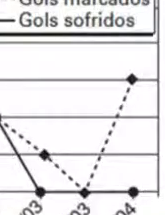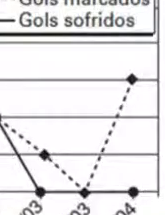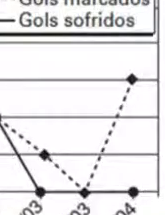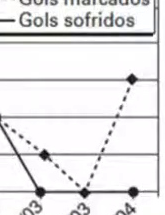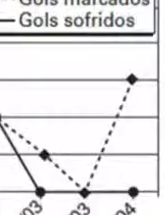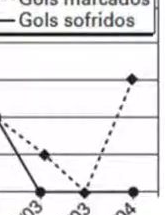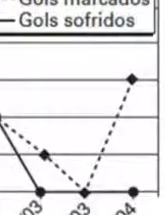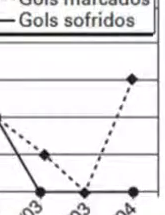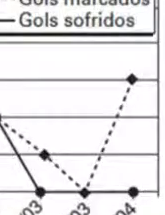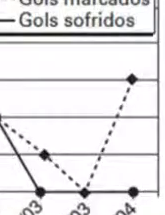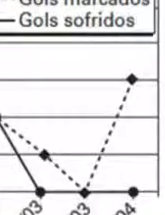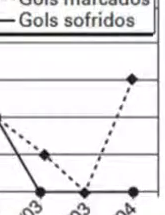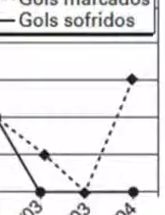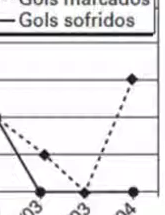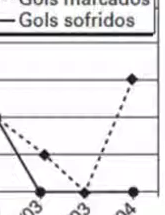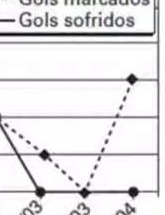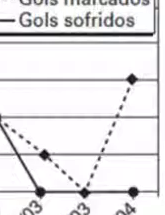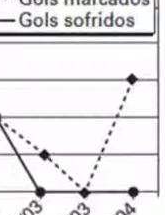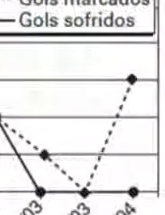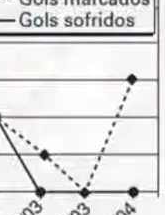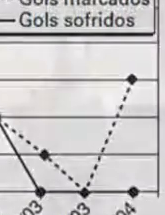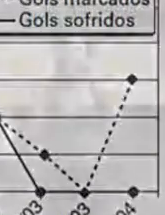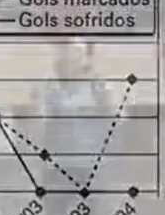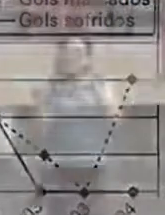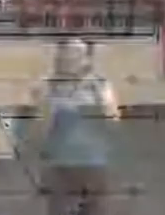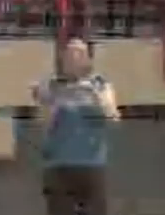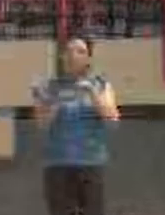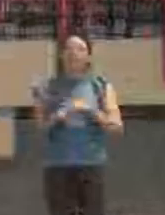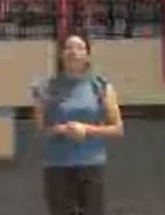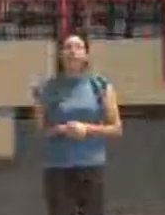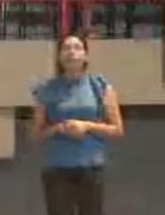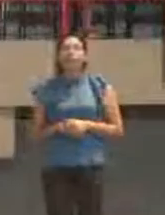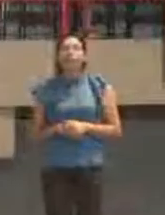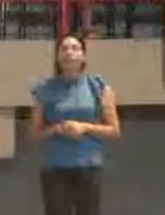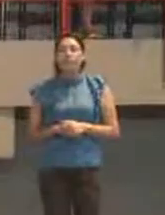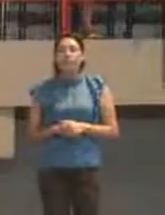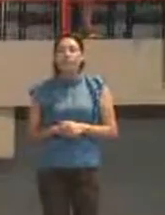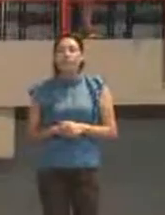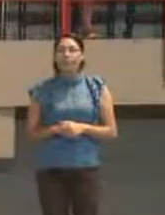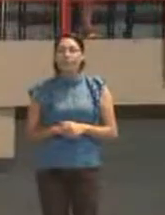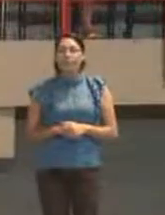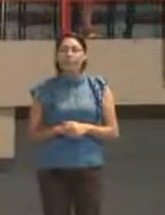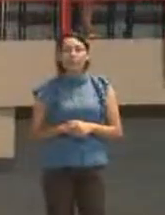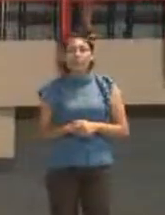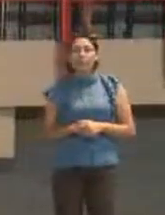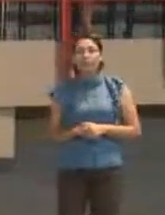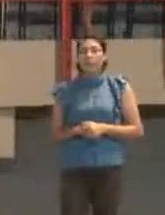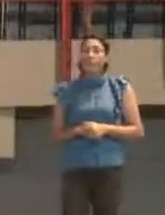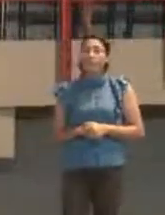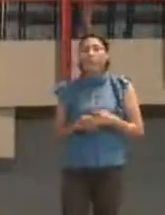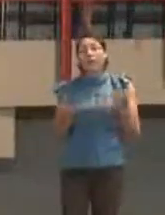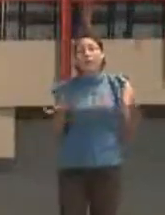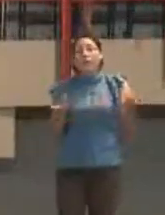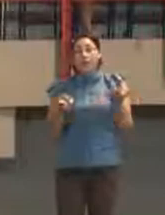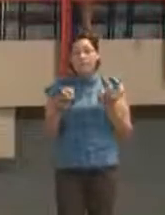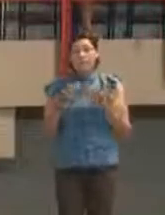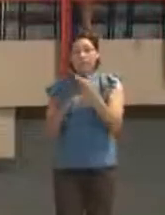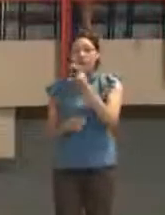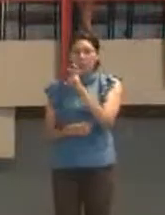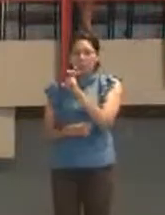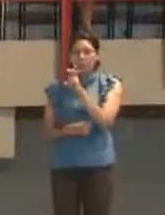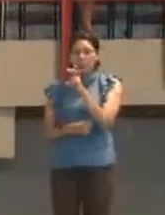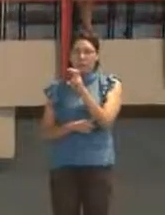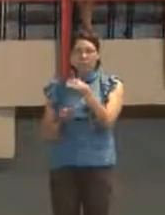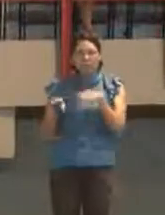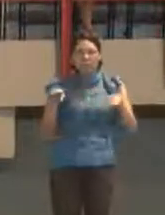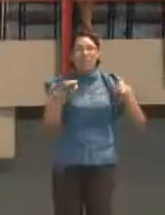aqui nessa data. Ele empatou 3 vezes. Então, ó, ele venceu 5 e empatou